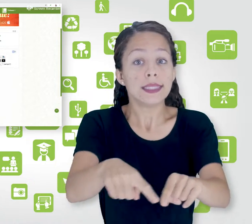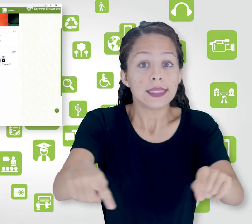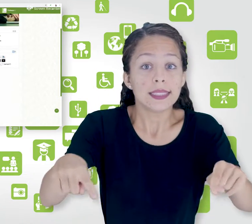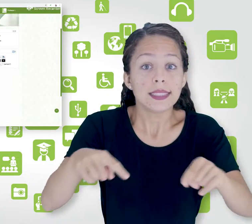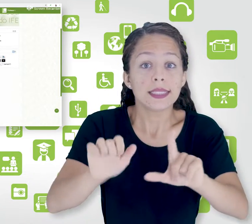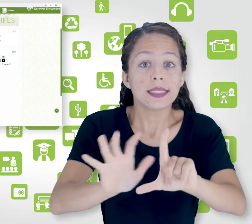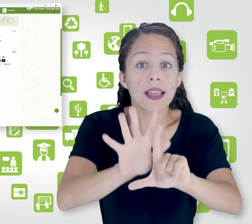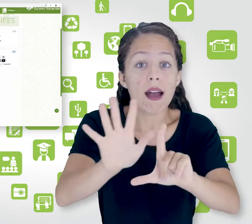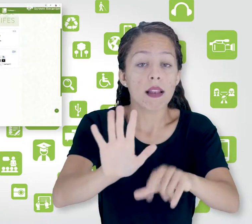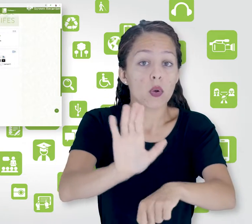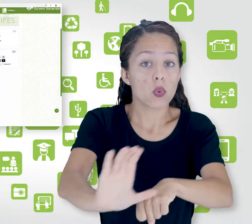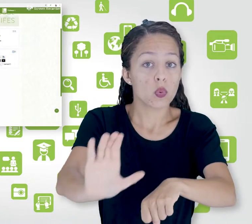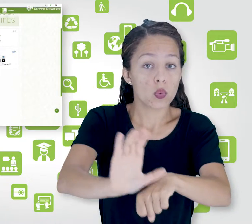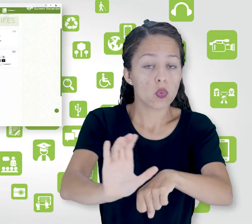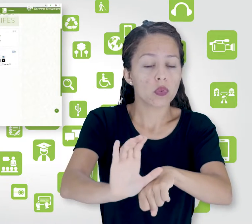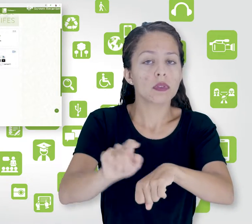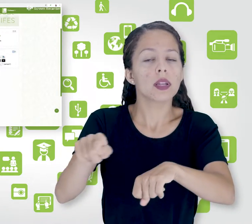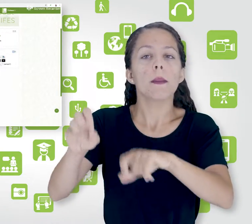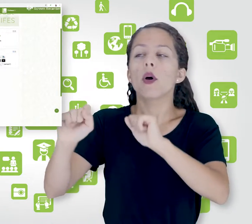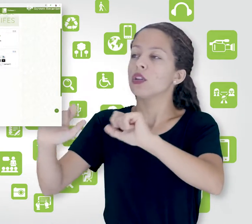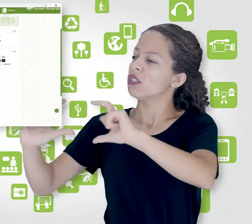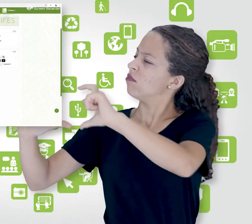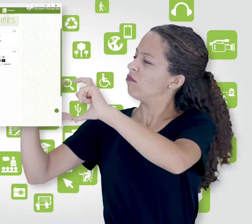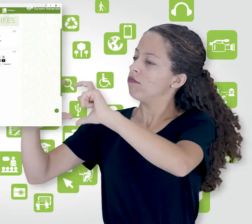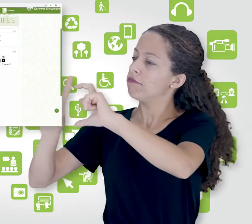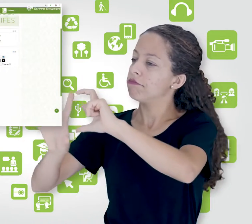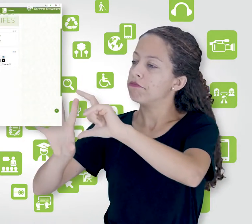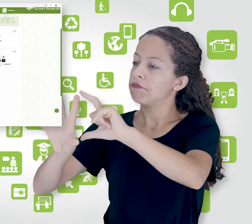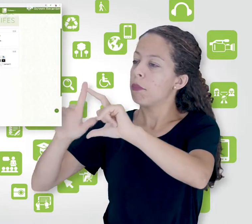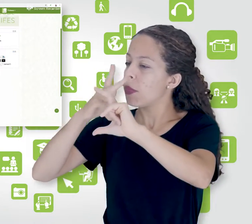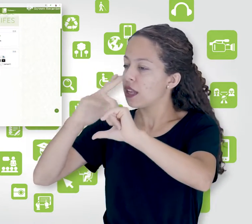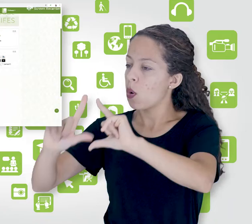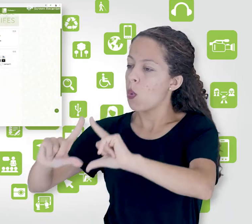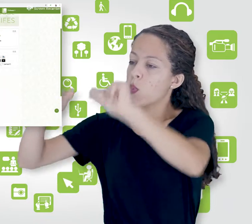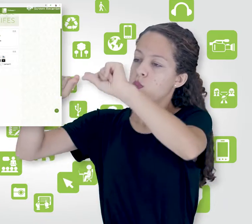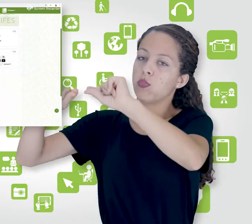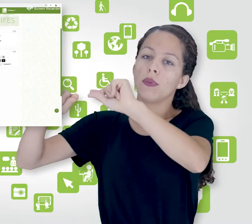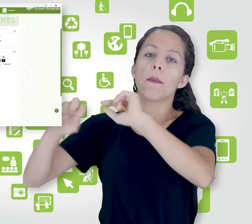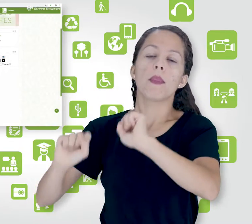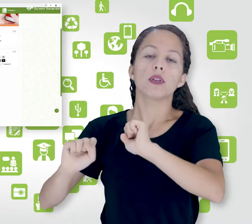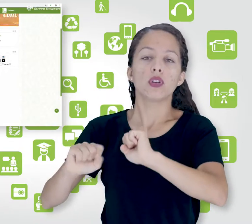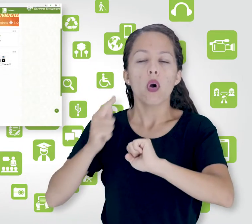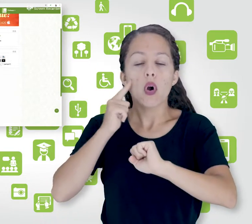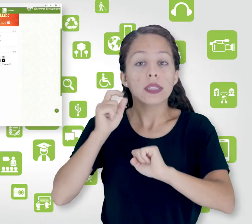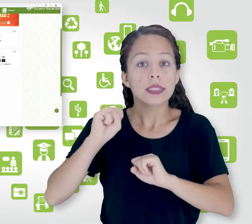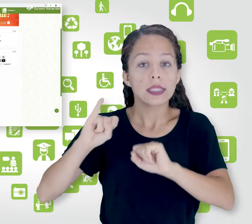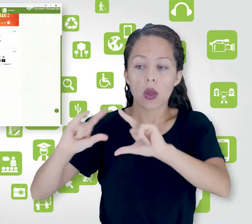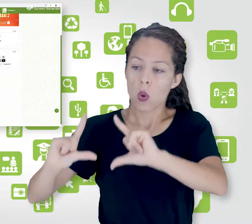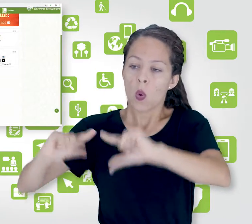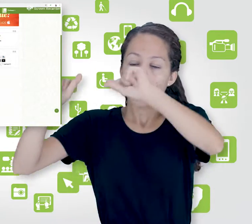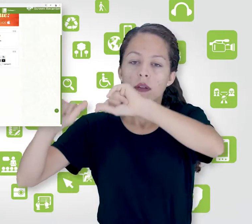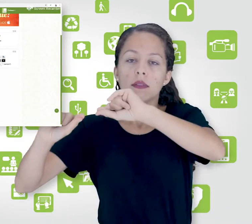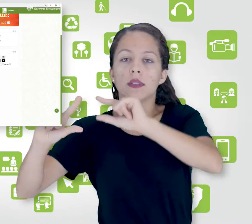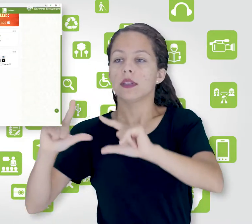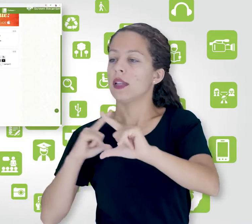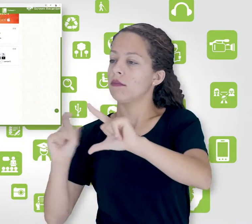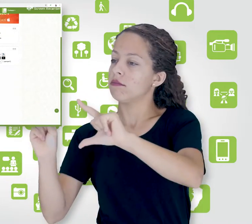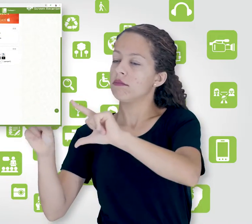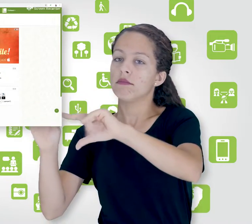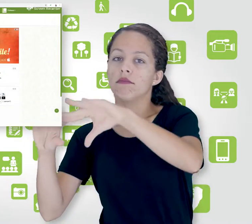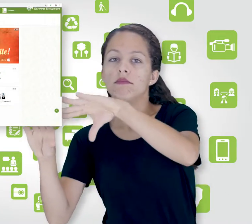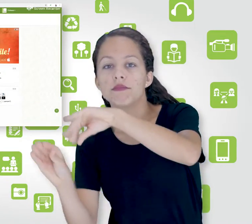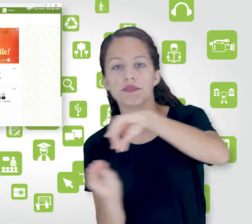área de trabalho seja na sala do curso você sempre pode Minimizar os blocos por exemplo se a PS3 aquilo que acontece